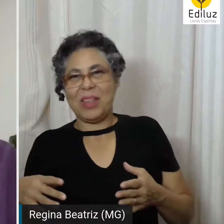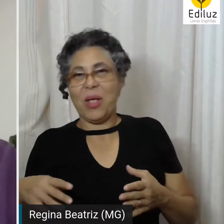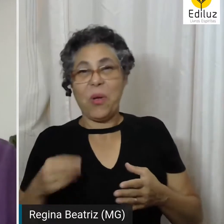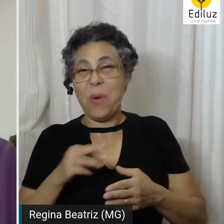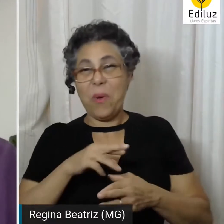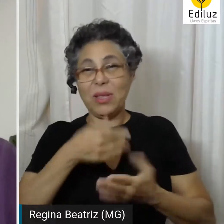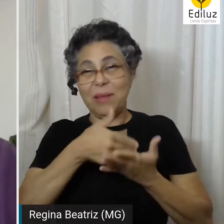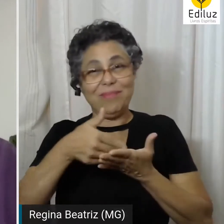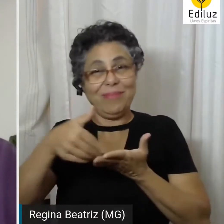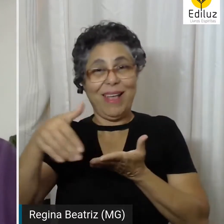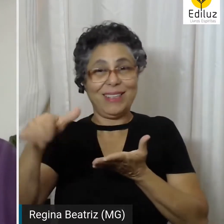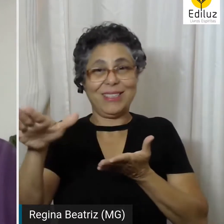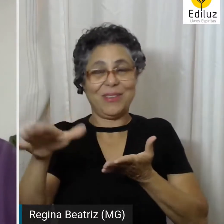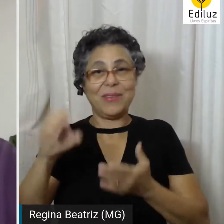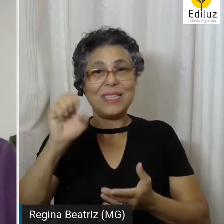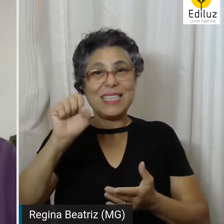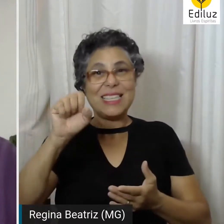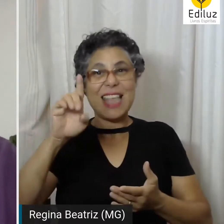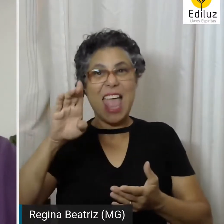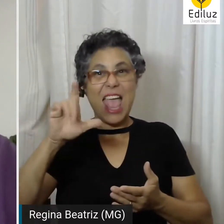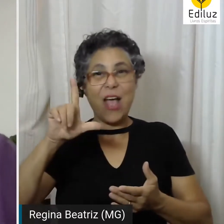passageiras. O self